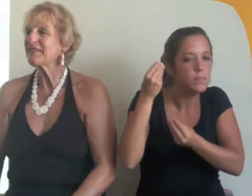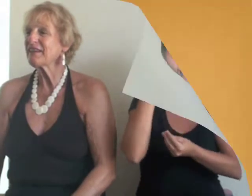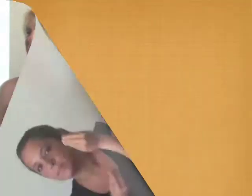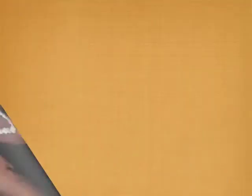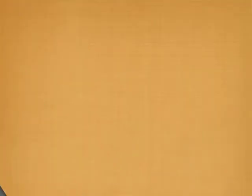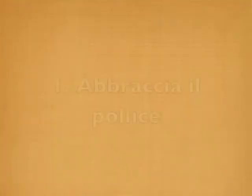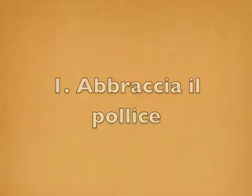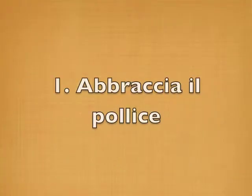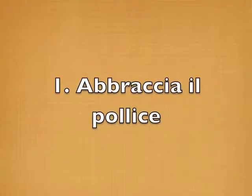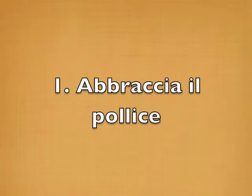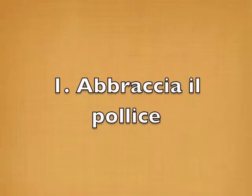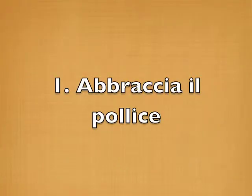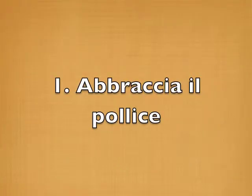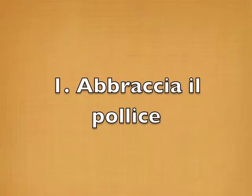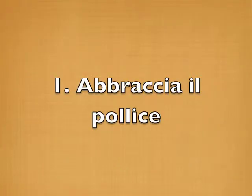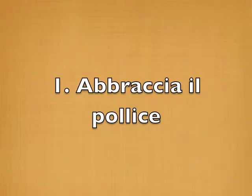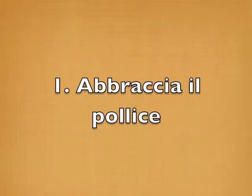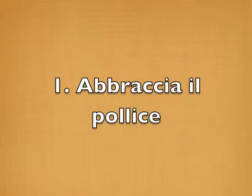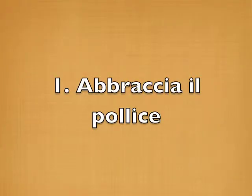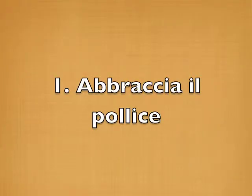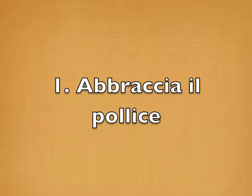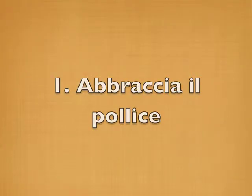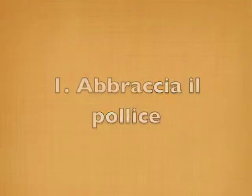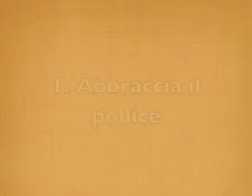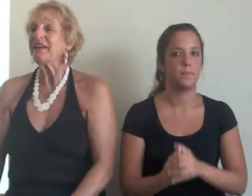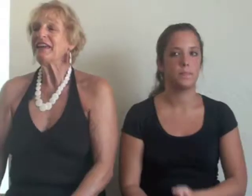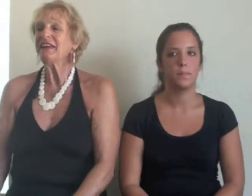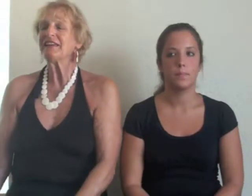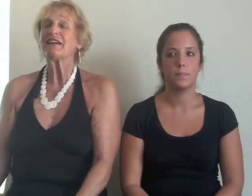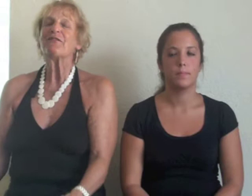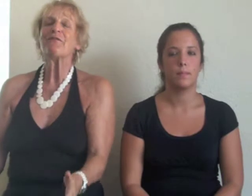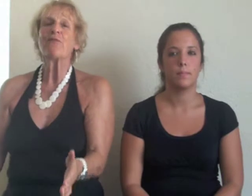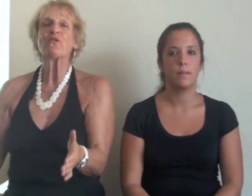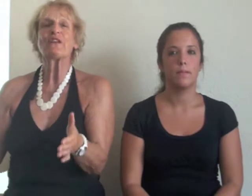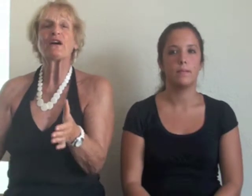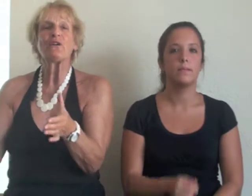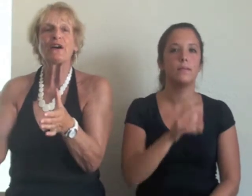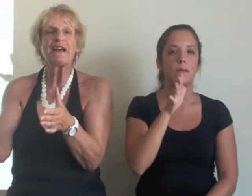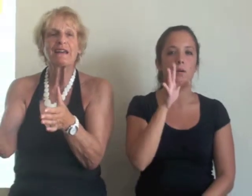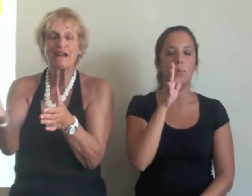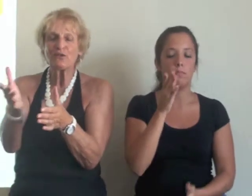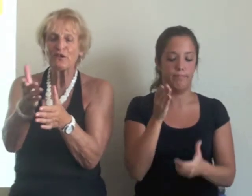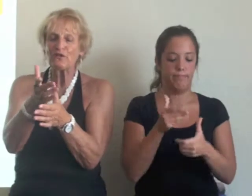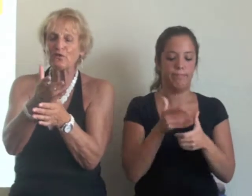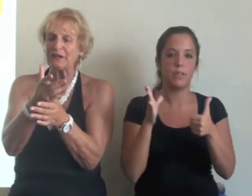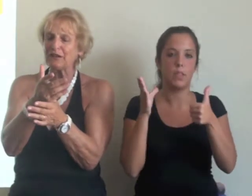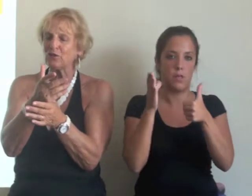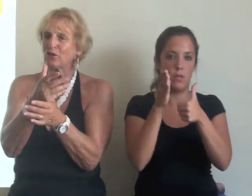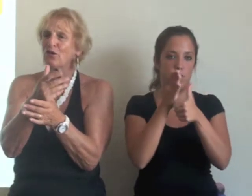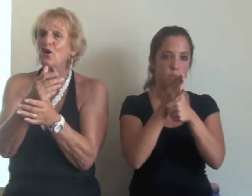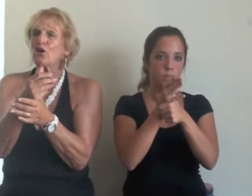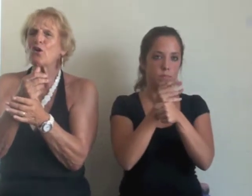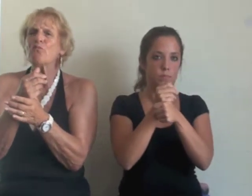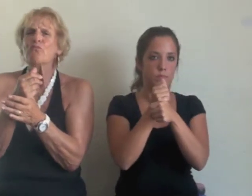Y vamos a coger nuestro